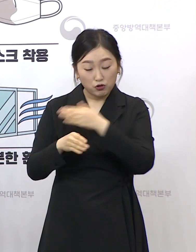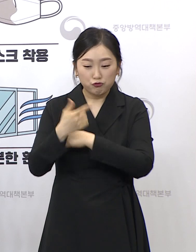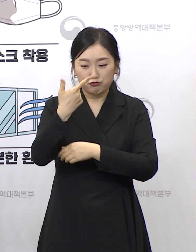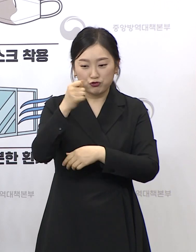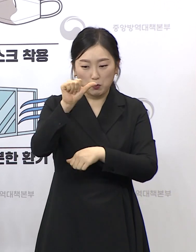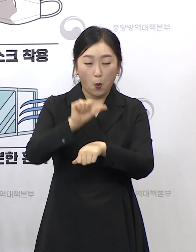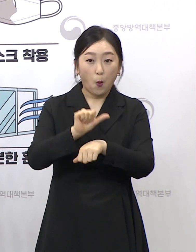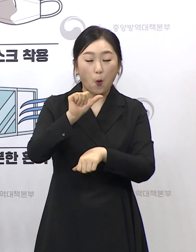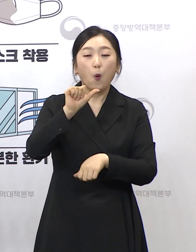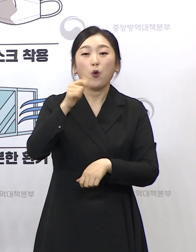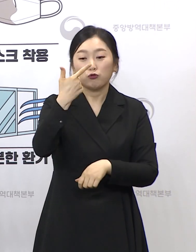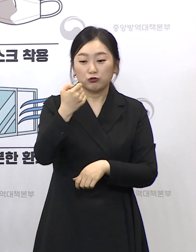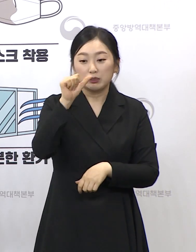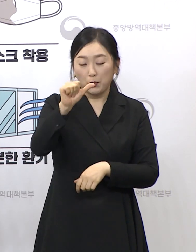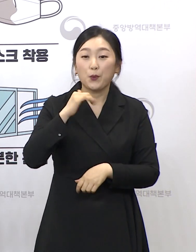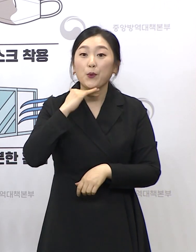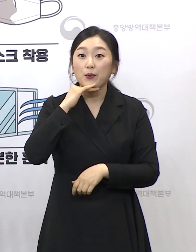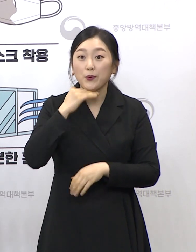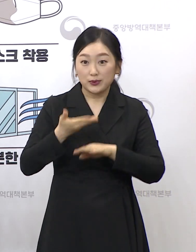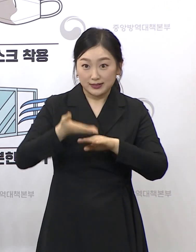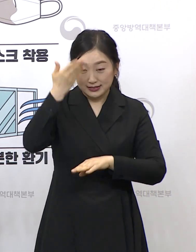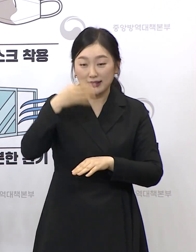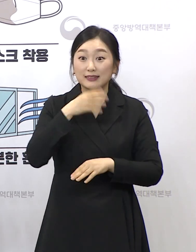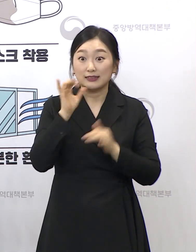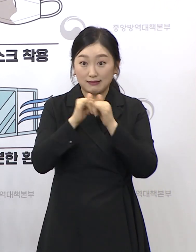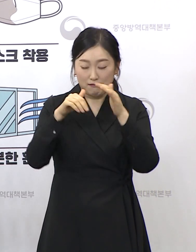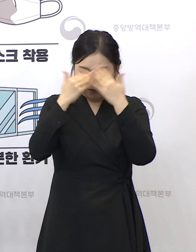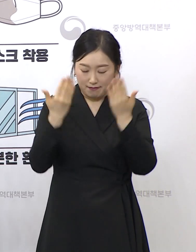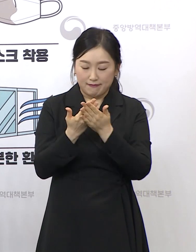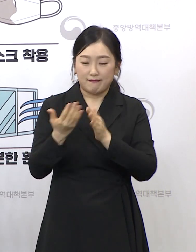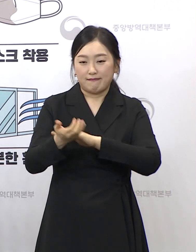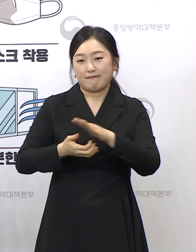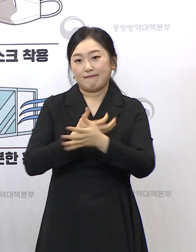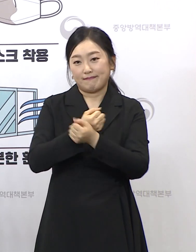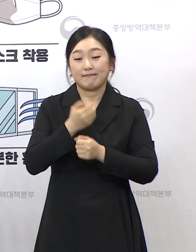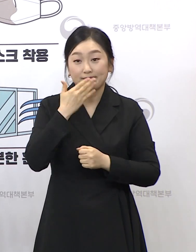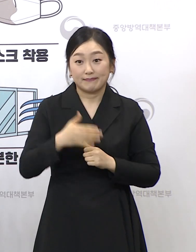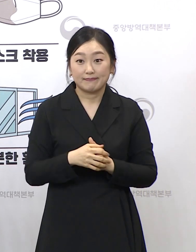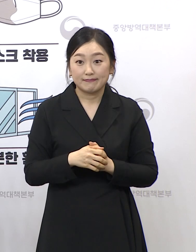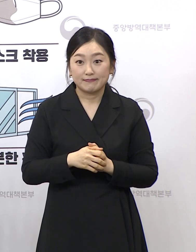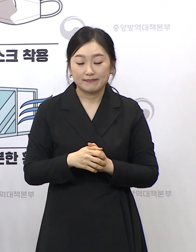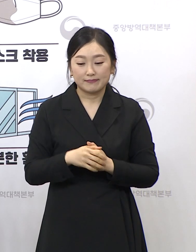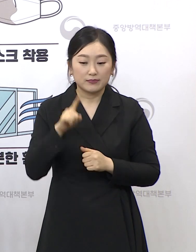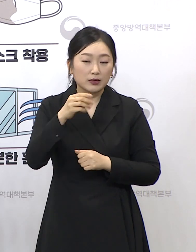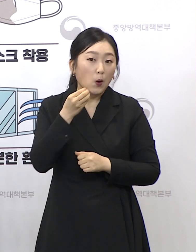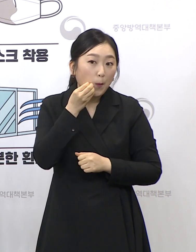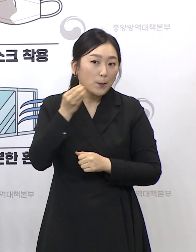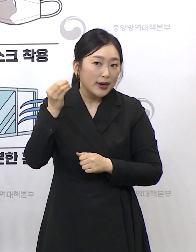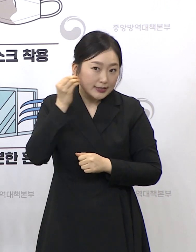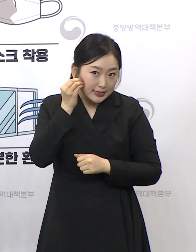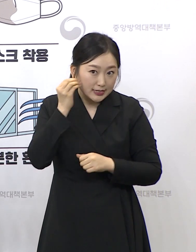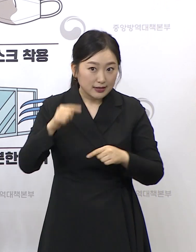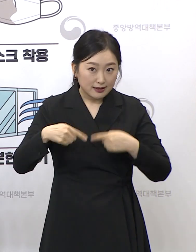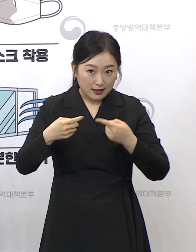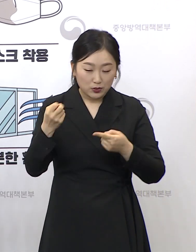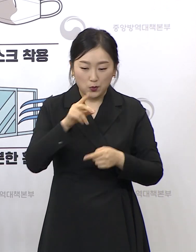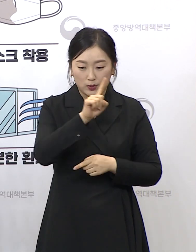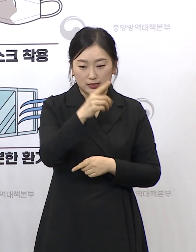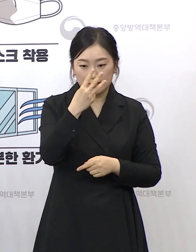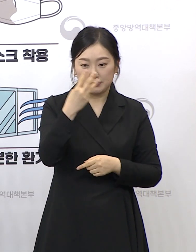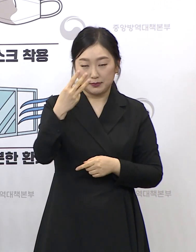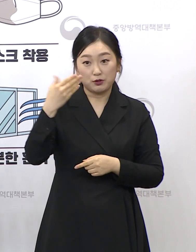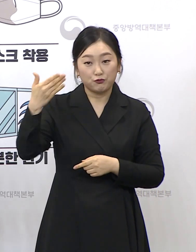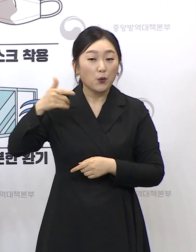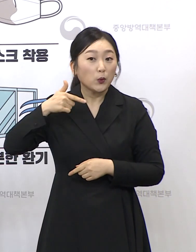모두 사전 예약이 가능합니다. 사전 예약은 예방접종 사전 예약 누리집 또는